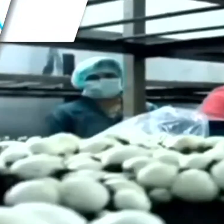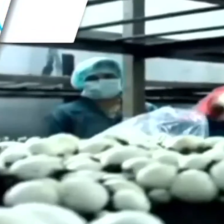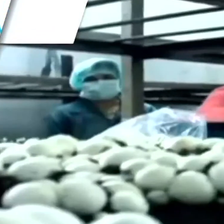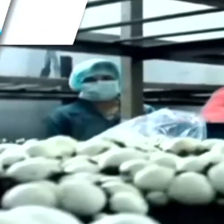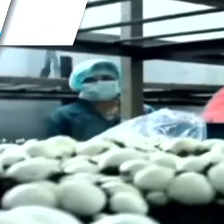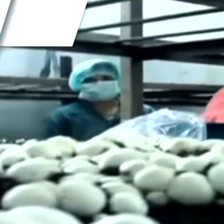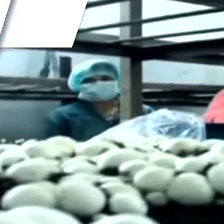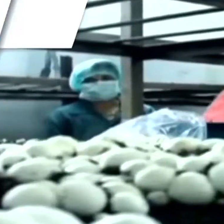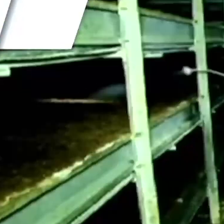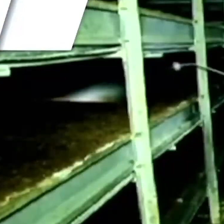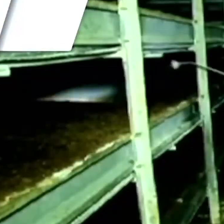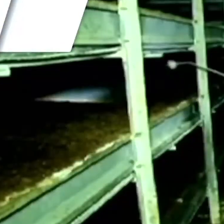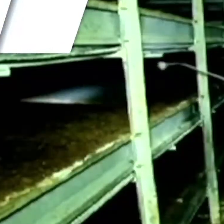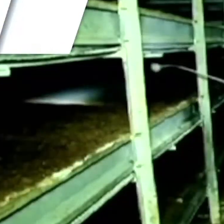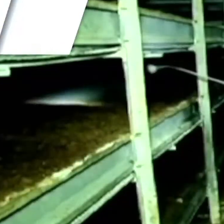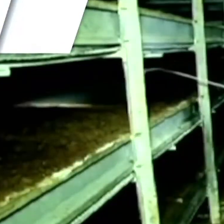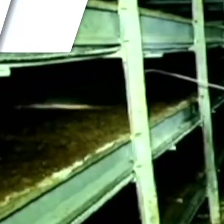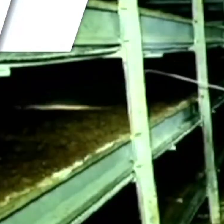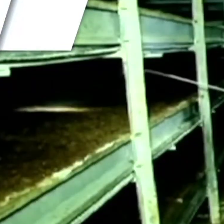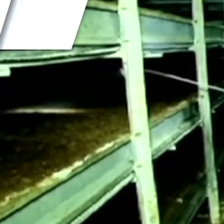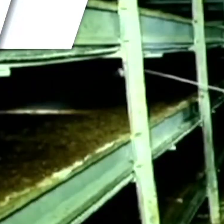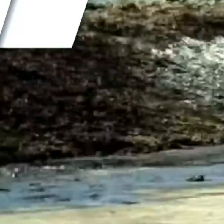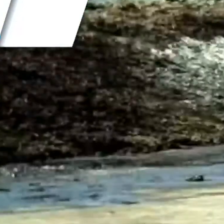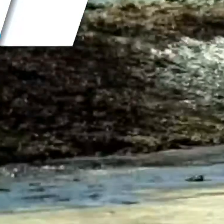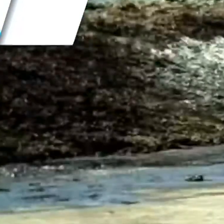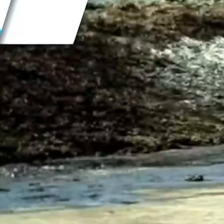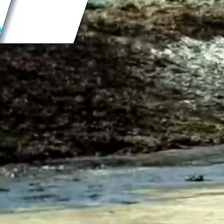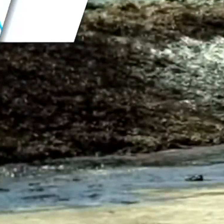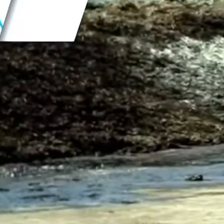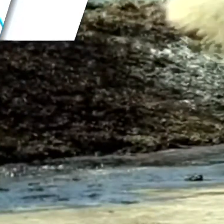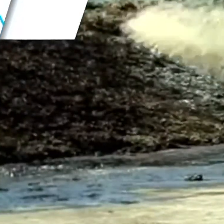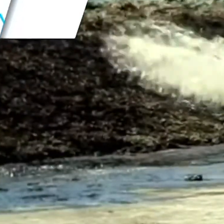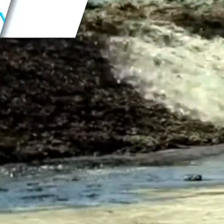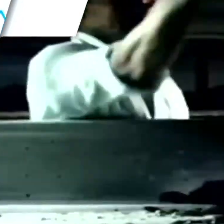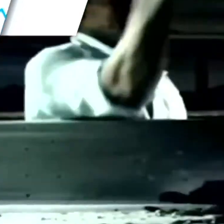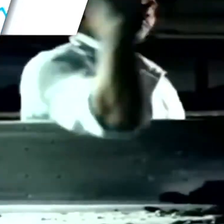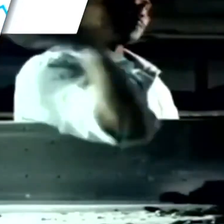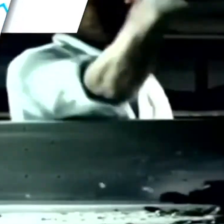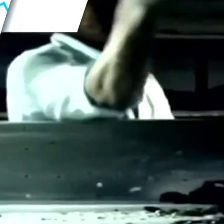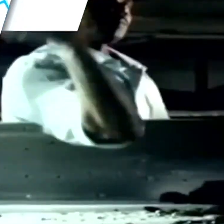लेकिन इसके लिए मशरूम की खेती से जुड़ी छोटी से छोटी जानकारी होना जरूरी है।